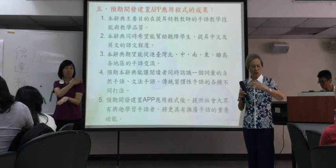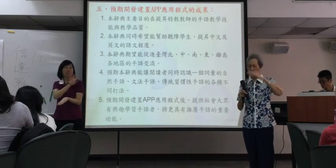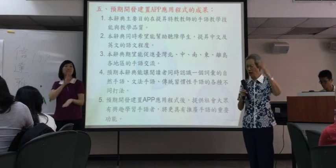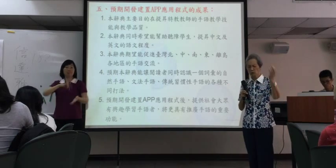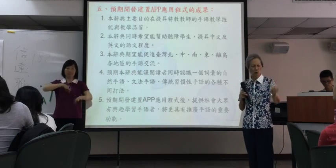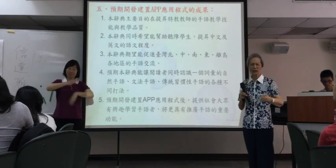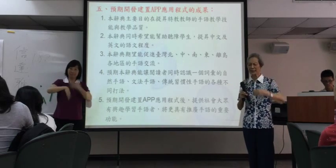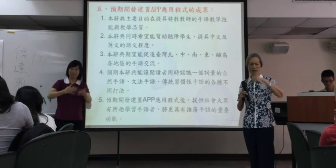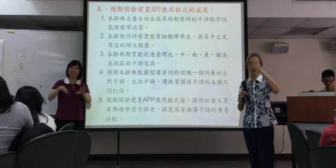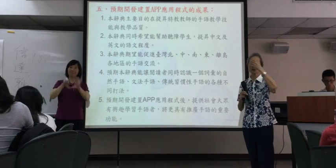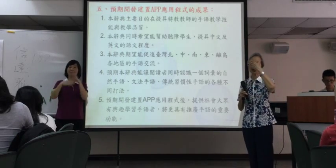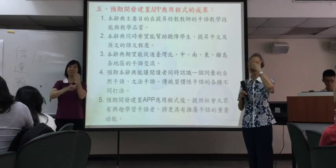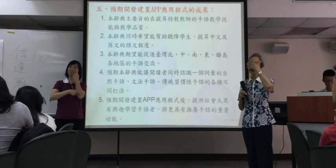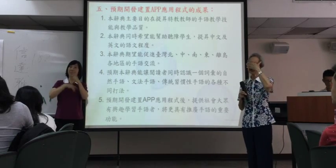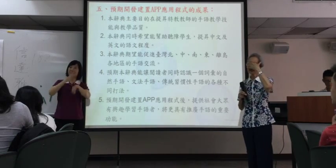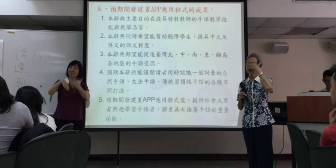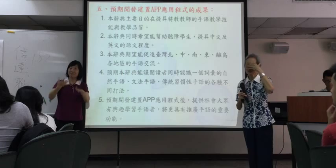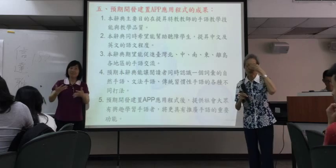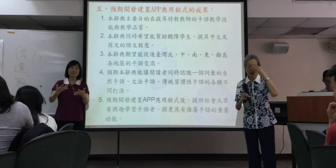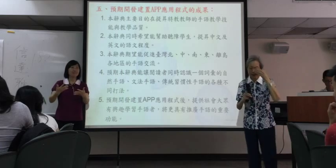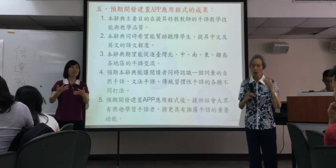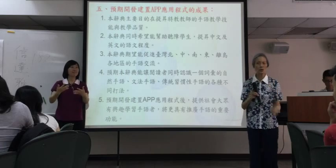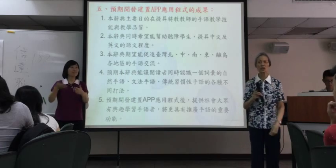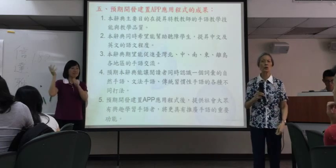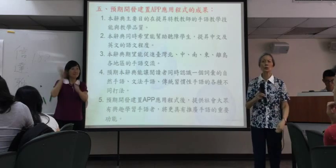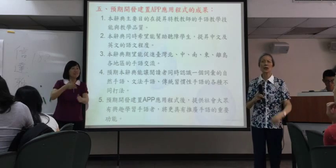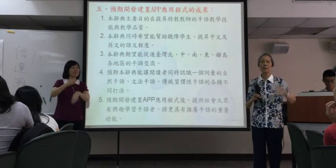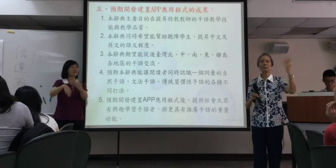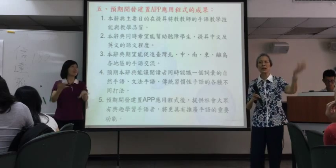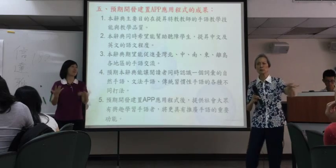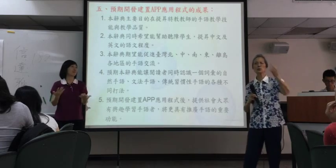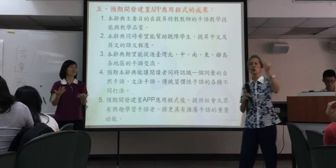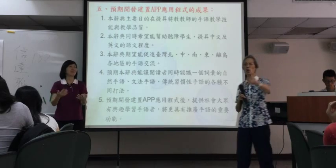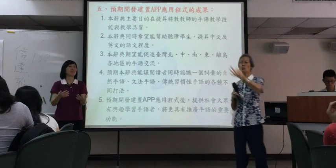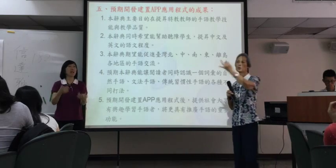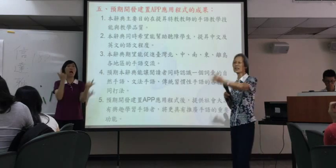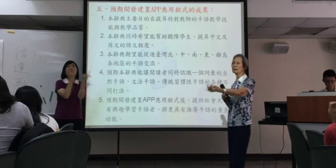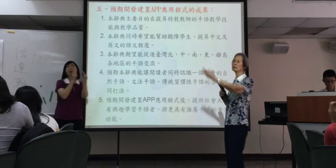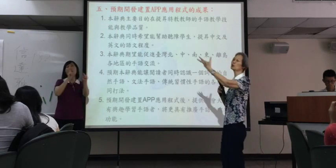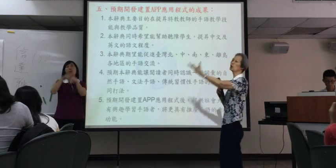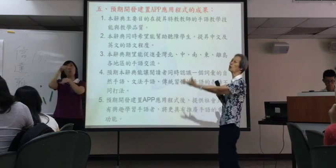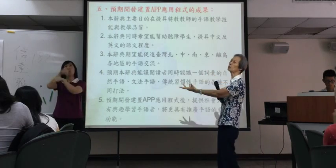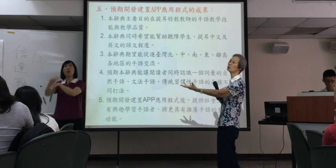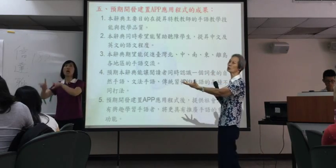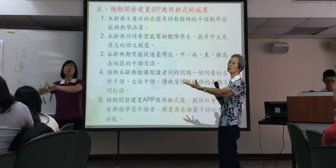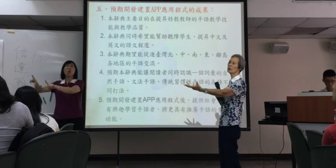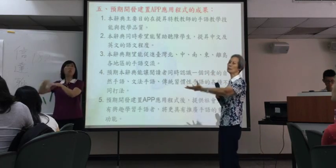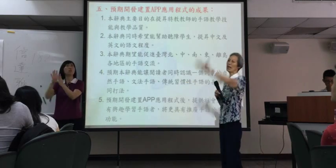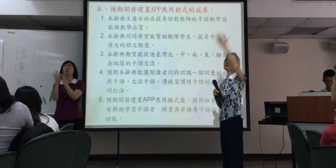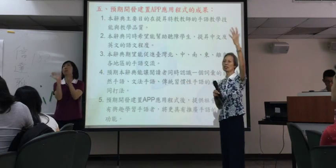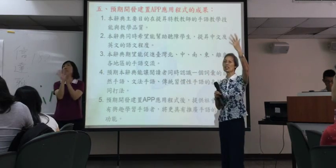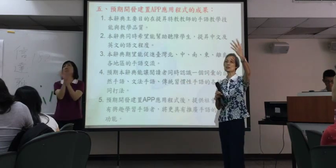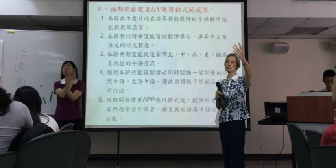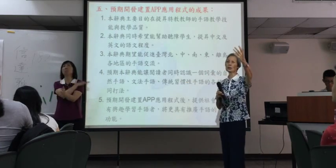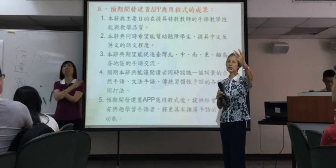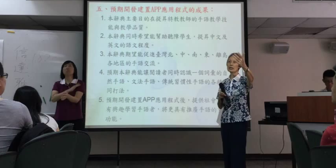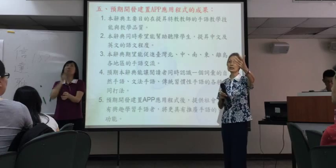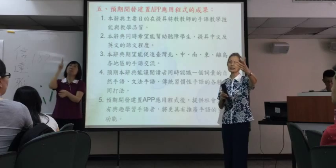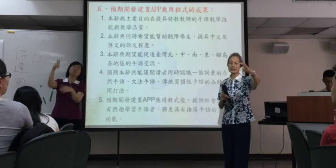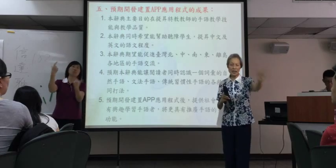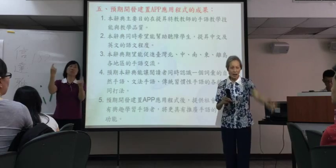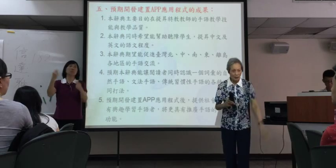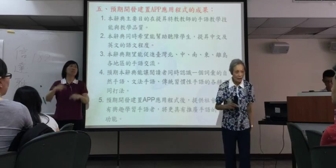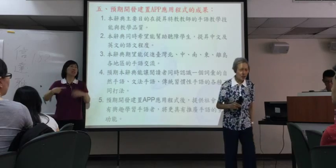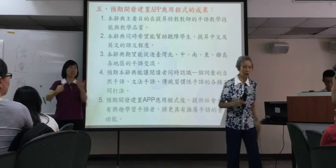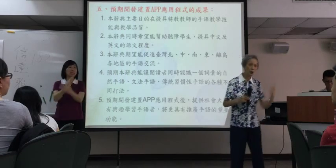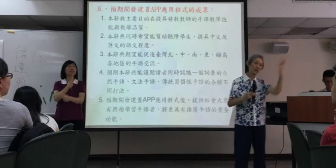然手语啊、文法手语啊，或者传统手语啊，北部、中部、南部、东部偏远地区，